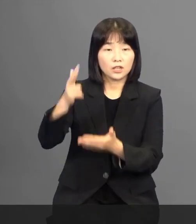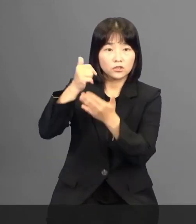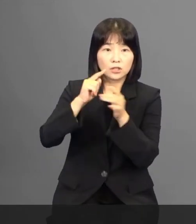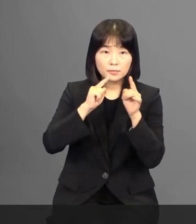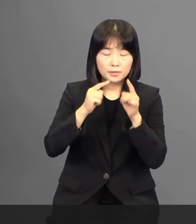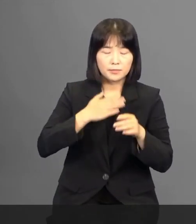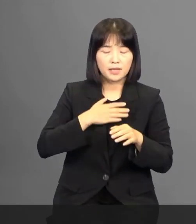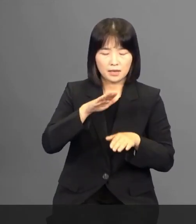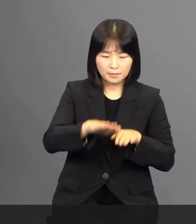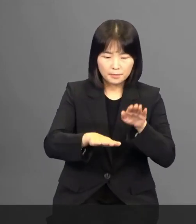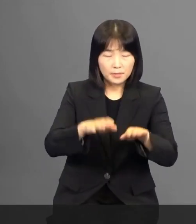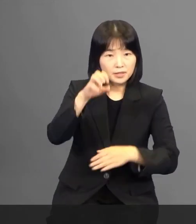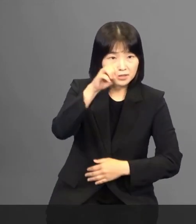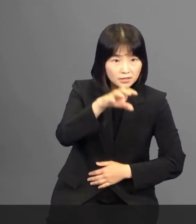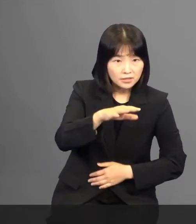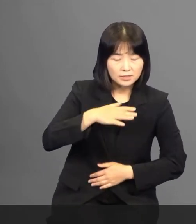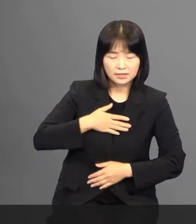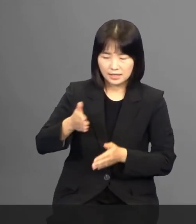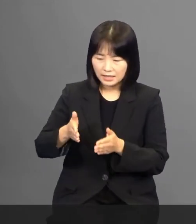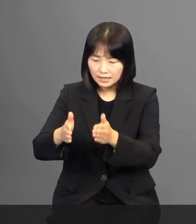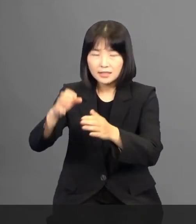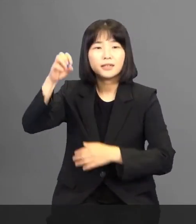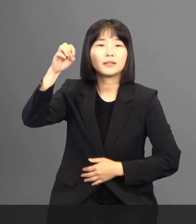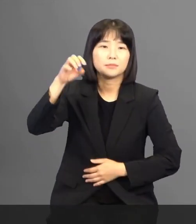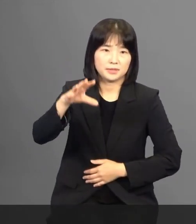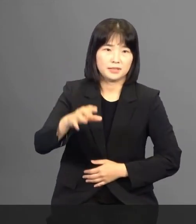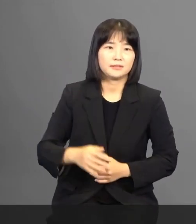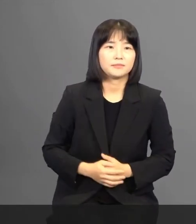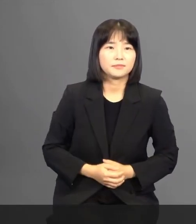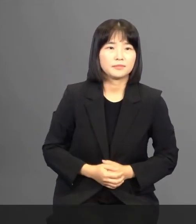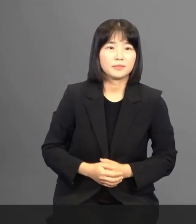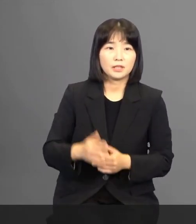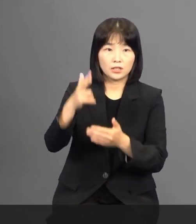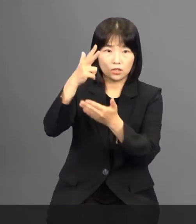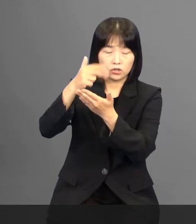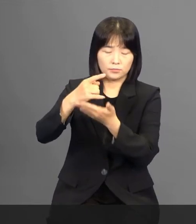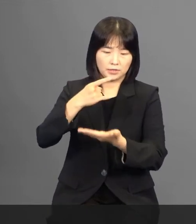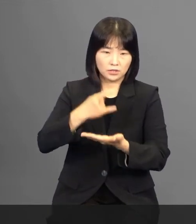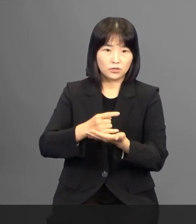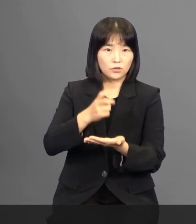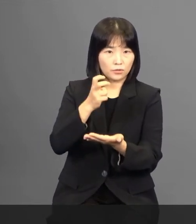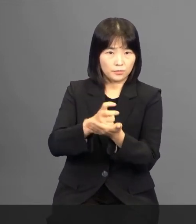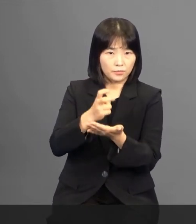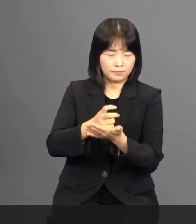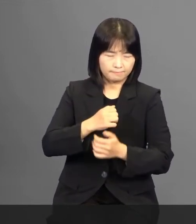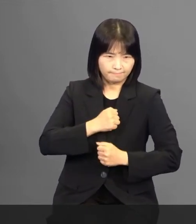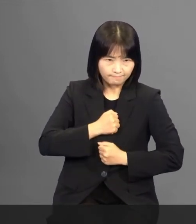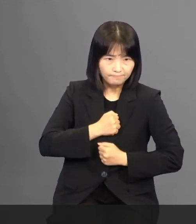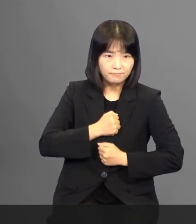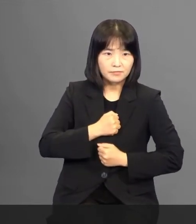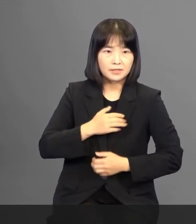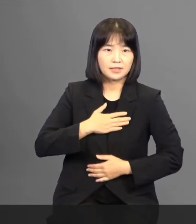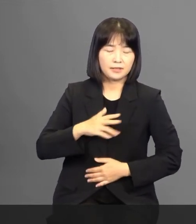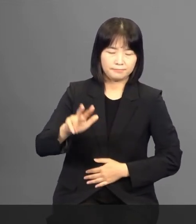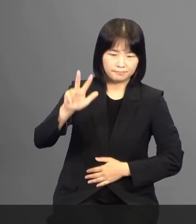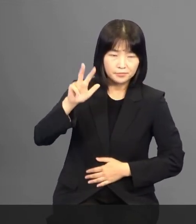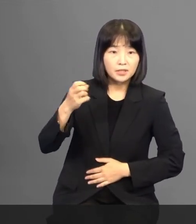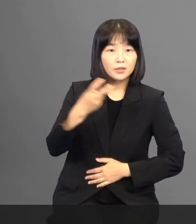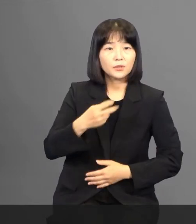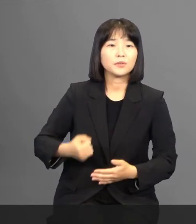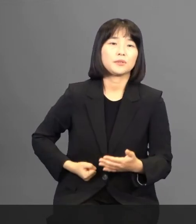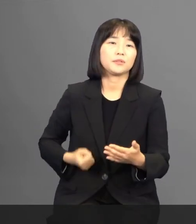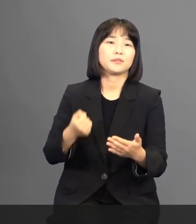주님의 말씀은 내 발의 등불이요 내 길의 빛입니다. 주님의 의로운 규례들을 지키려고